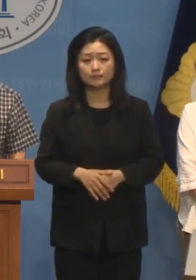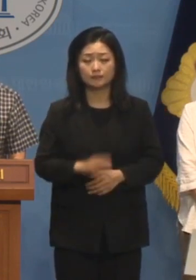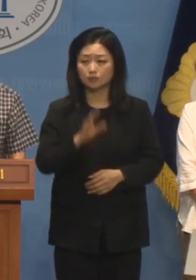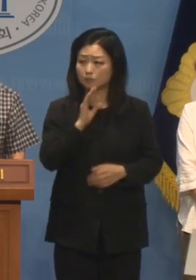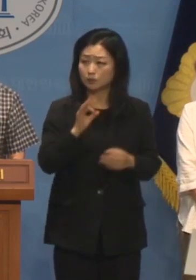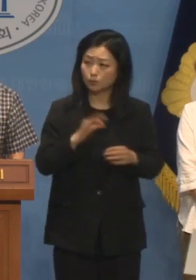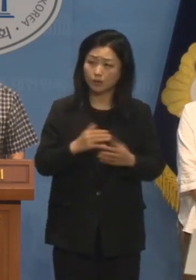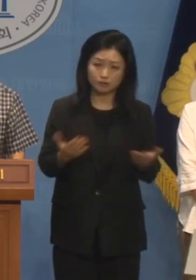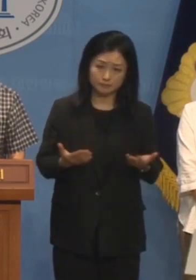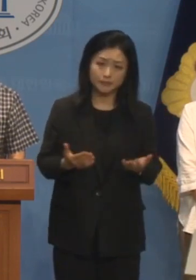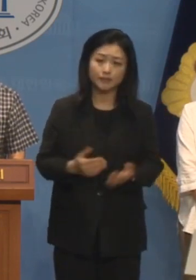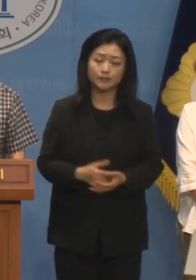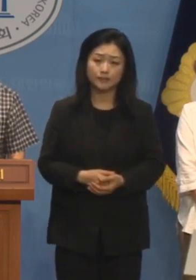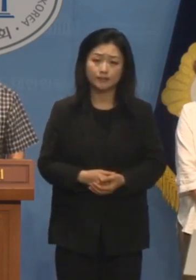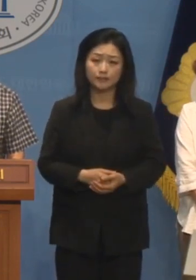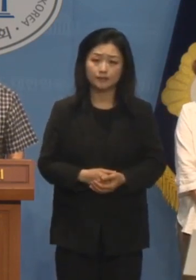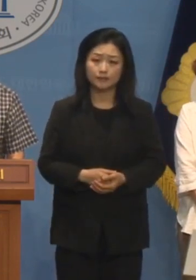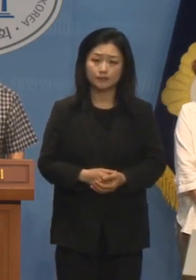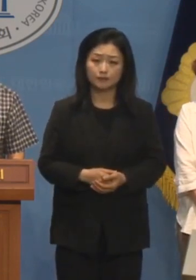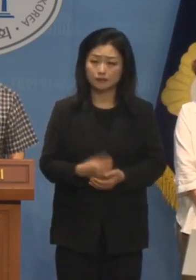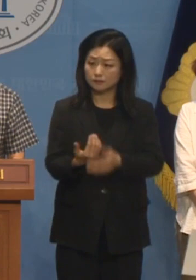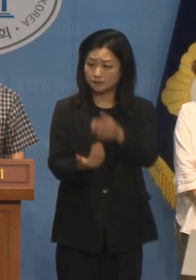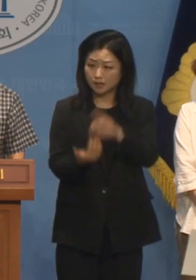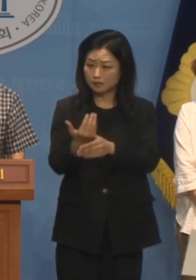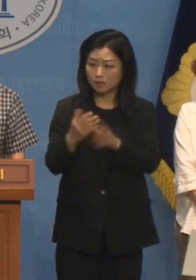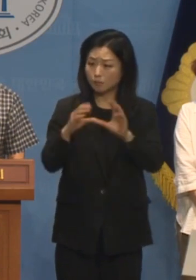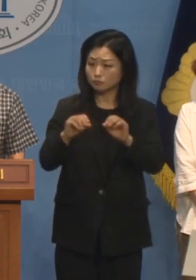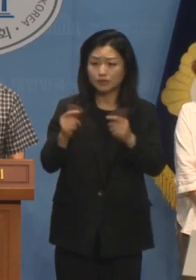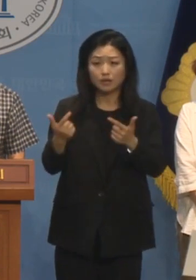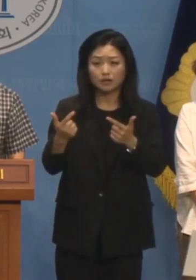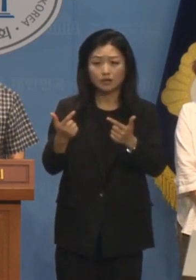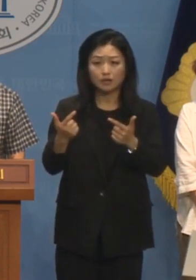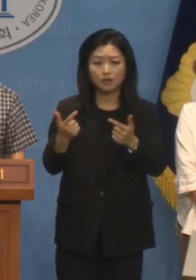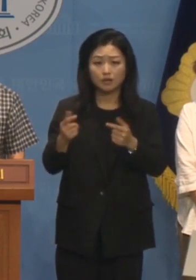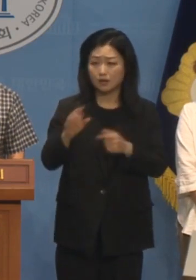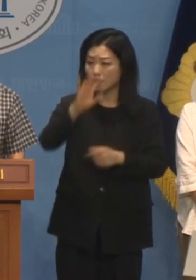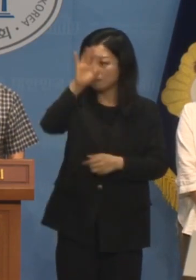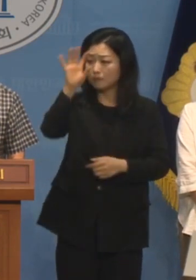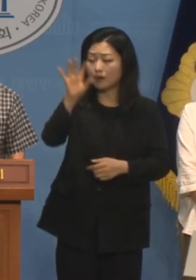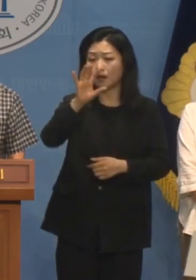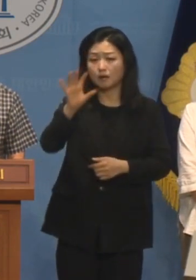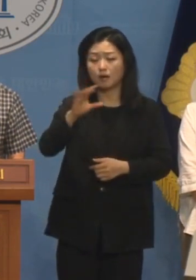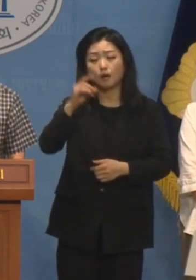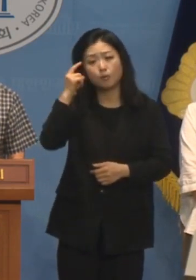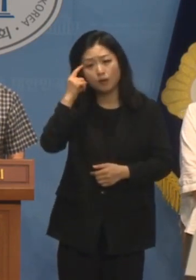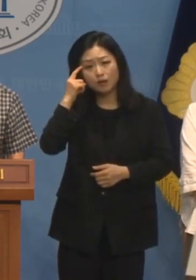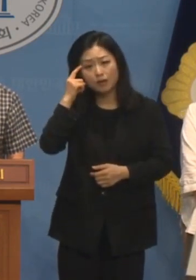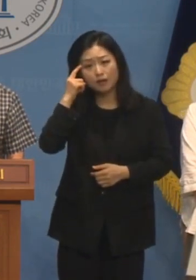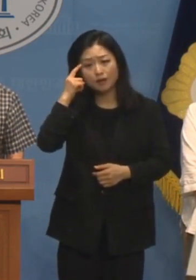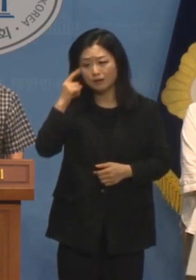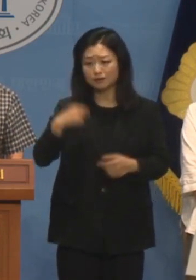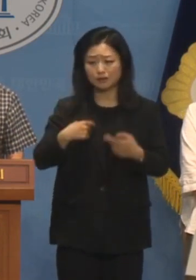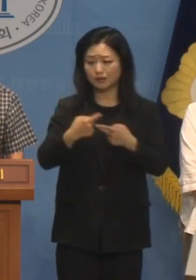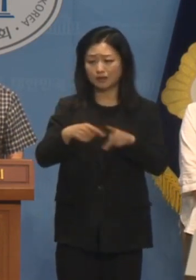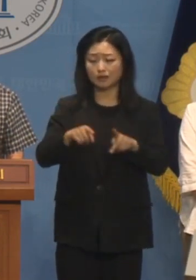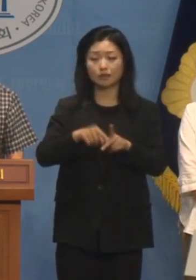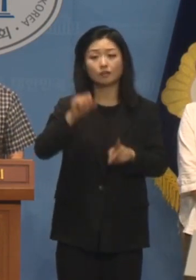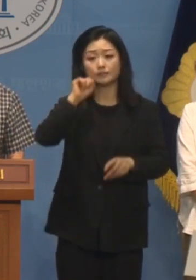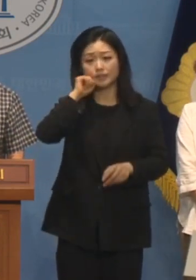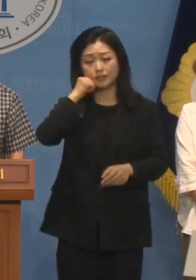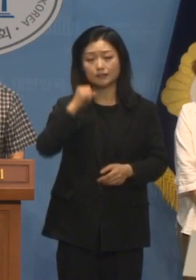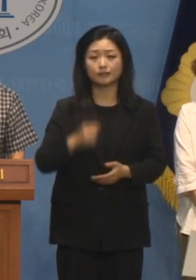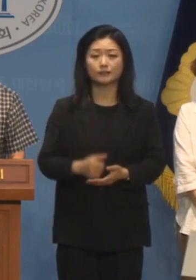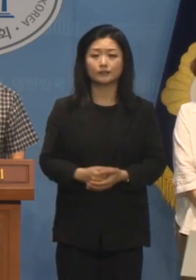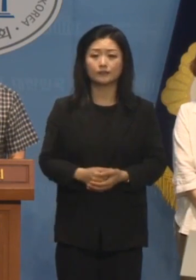놀라울 일입니다. 왜 저런 사태가 멈추지 않고 계속되고 있는지 이해할 수가 없습니다.